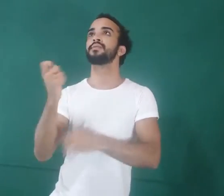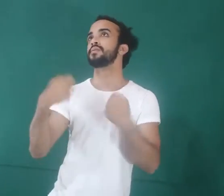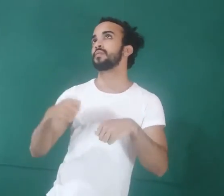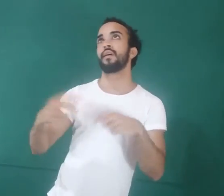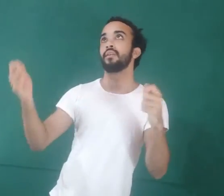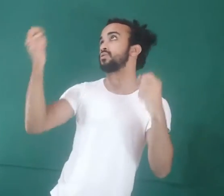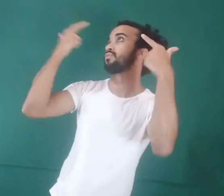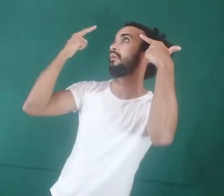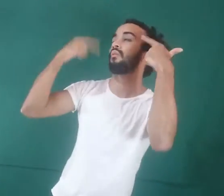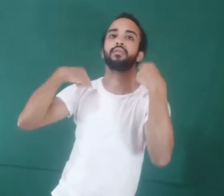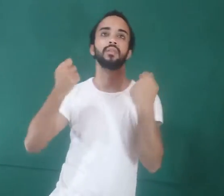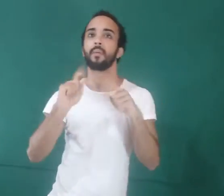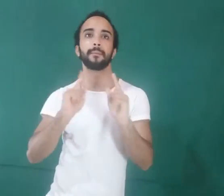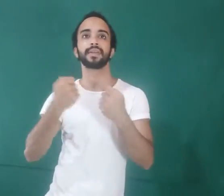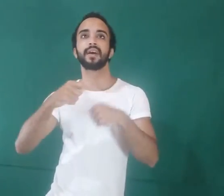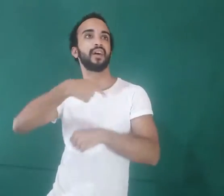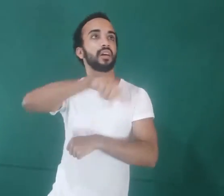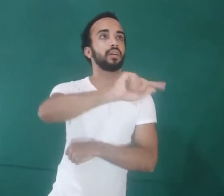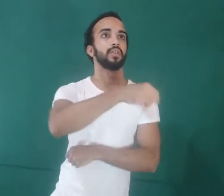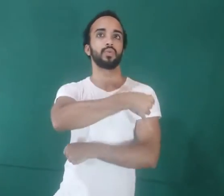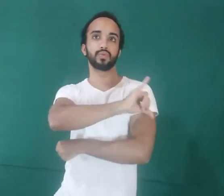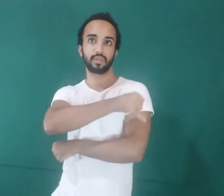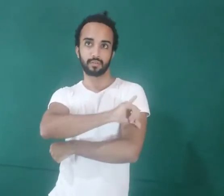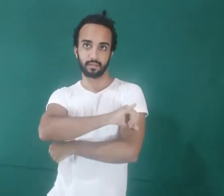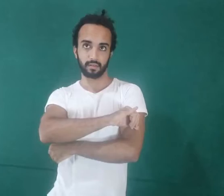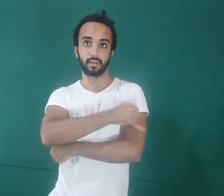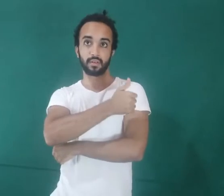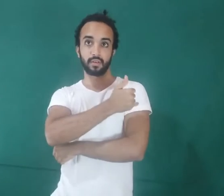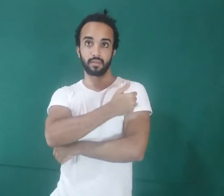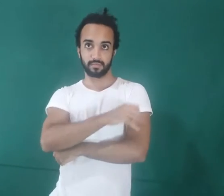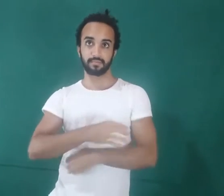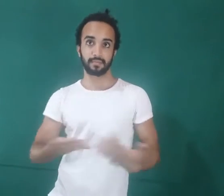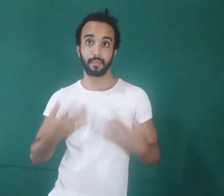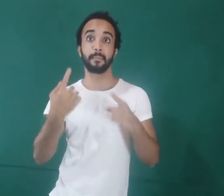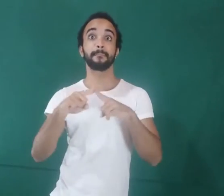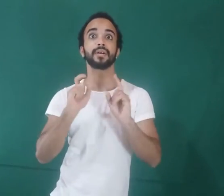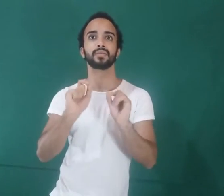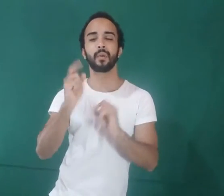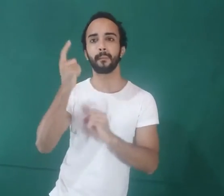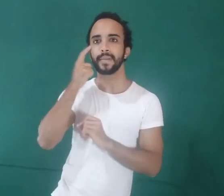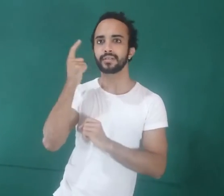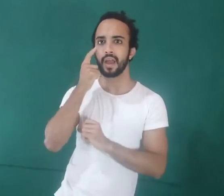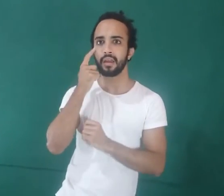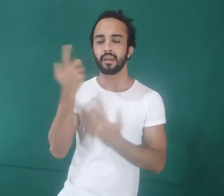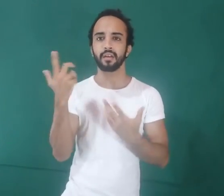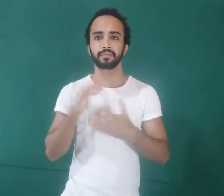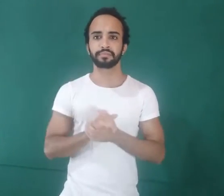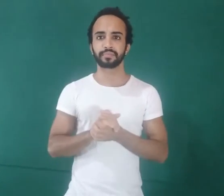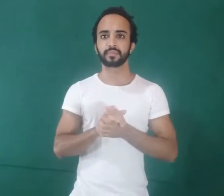eu não precisava ir no Rio de Janeiro, porque a galeria é no Rio de Janeiro. E de repente, eu pensei, outro